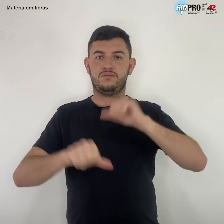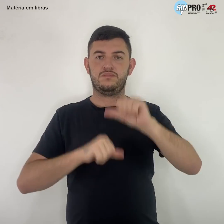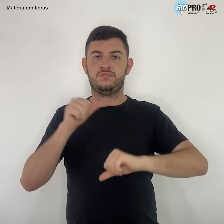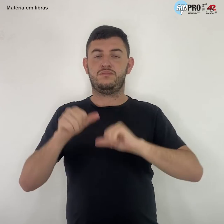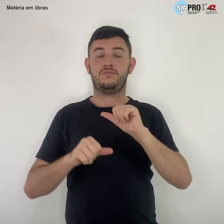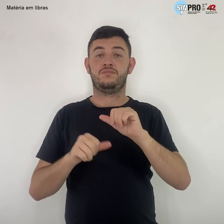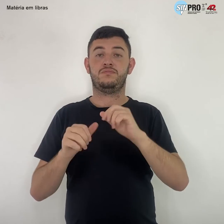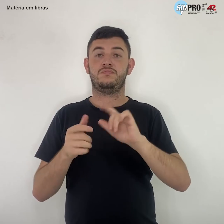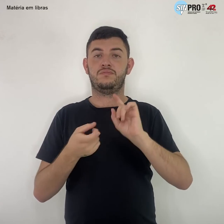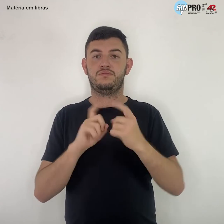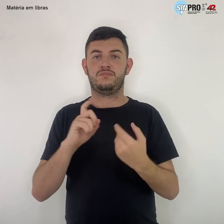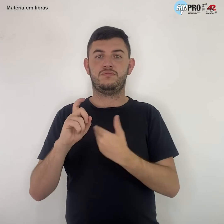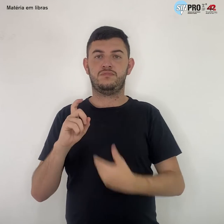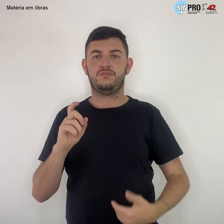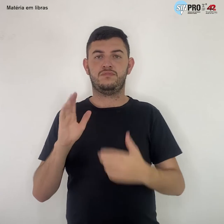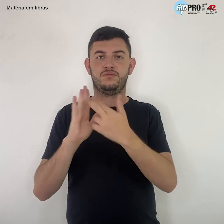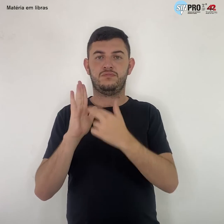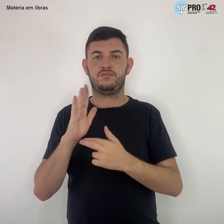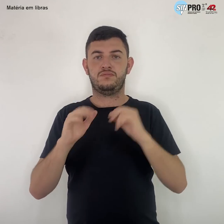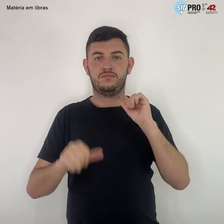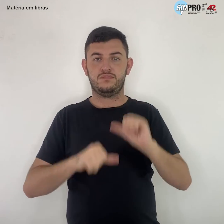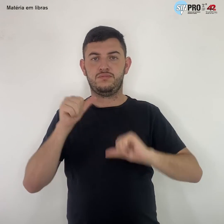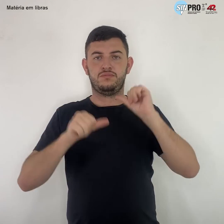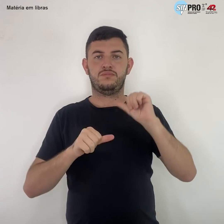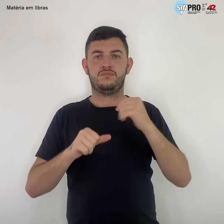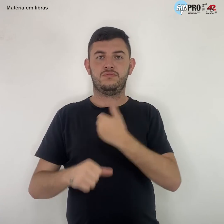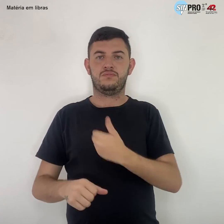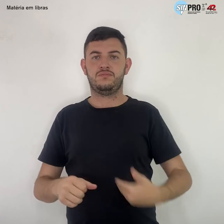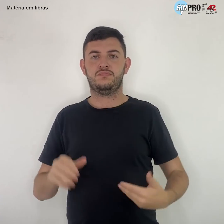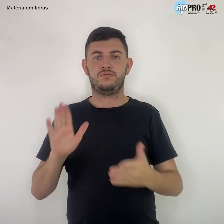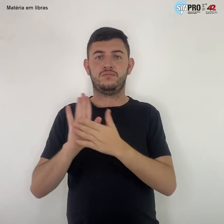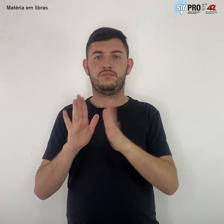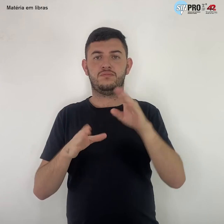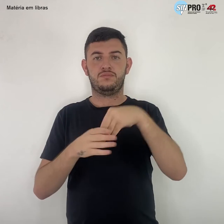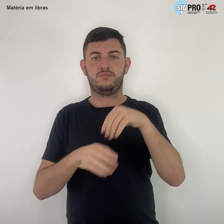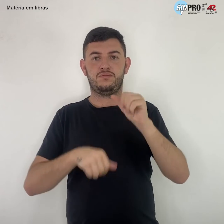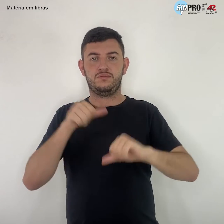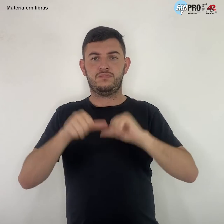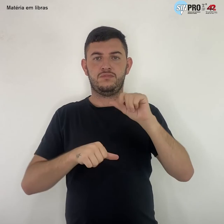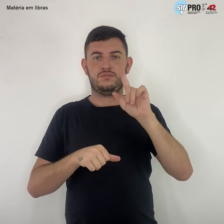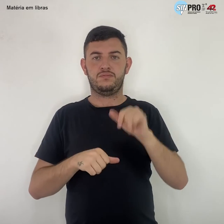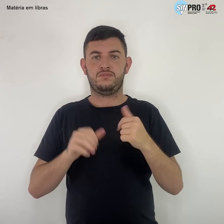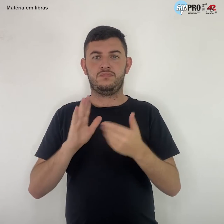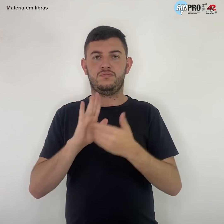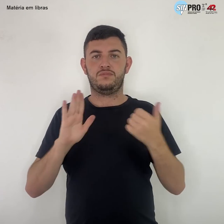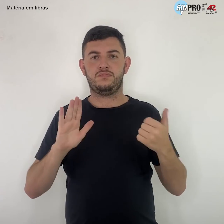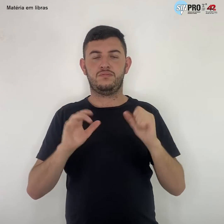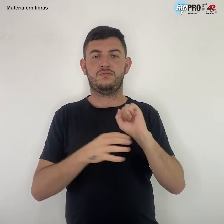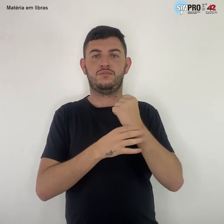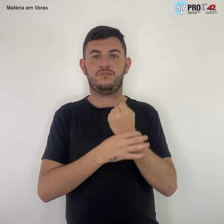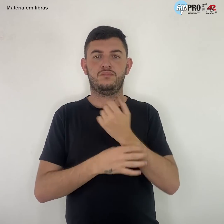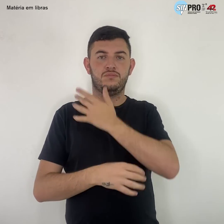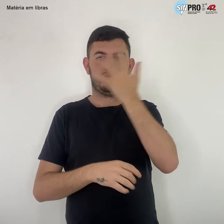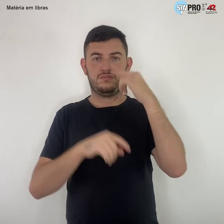exemplo, o governo coloca entre as mudanças a retirada da estabilidade dos servidores,